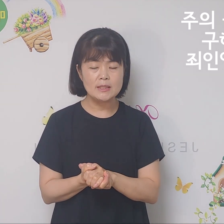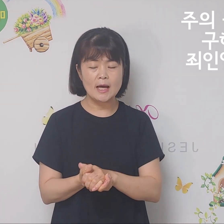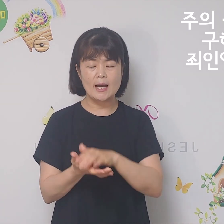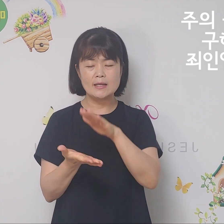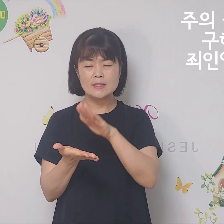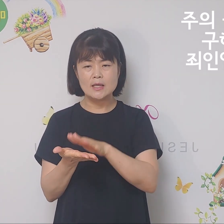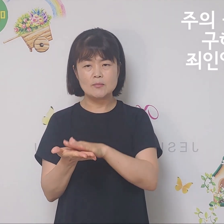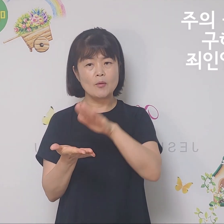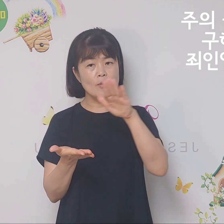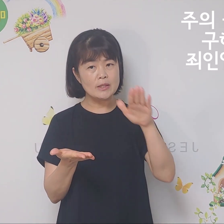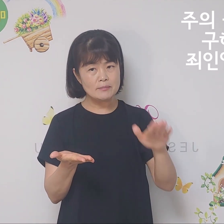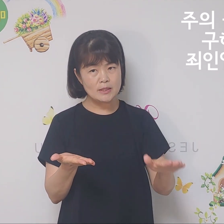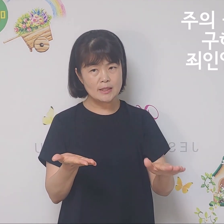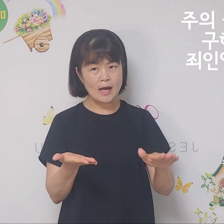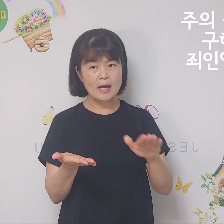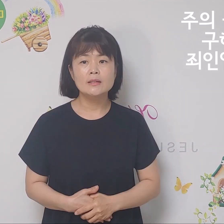뭐뭐입니다. 뭐뭐입니다.